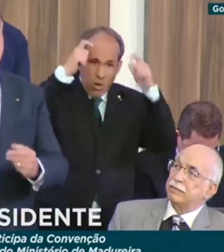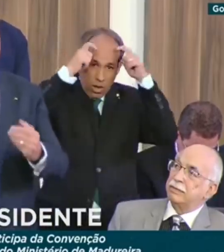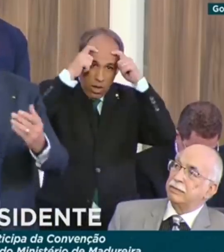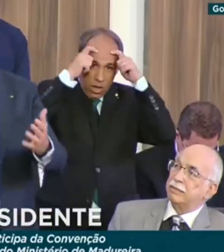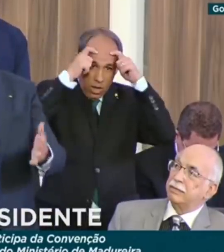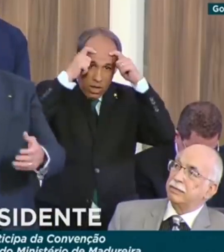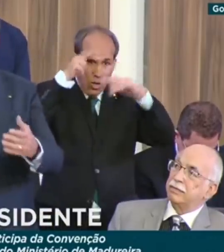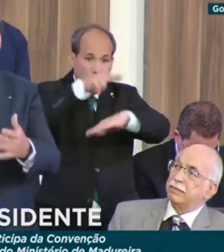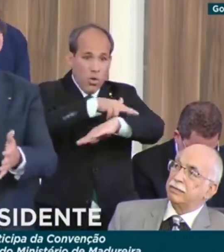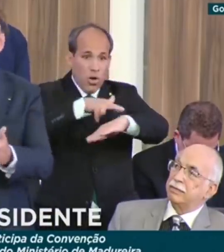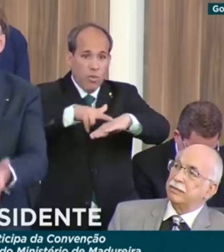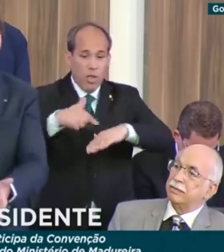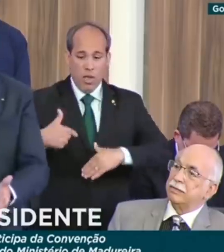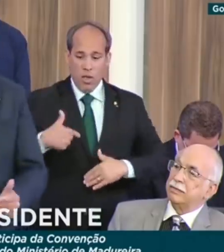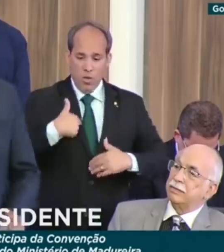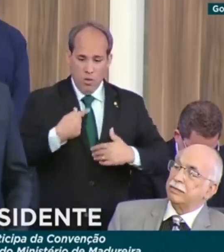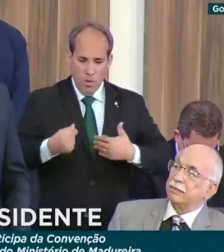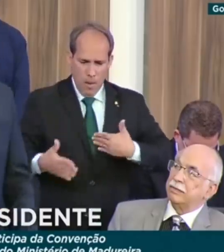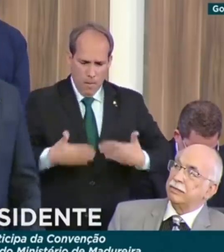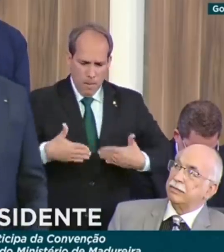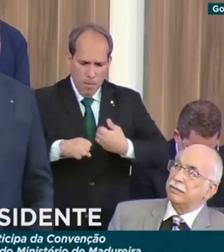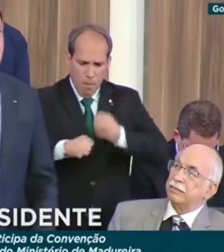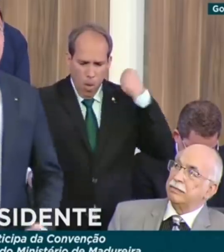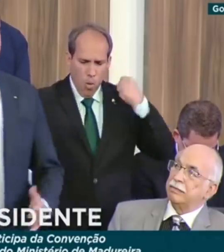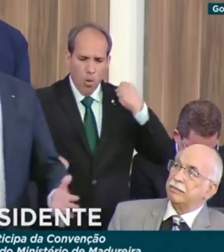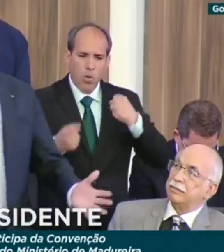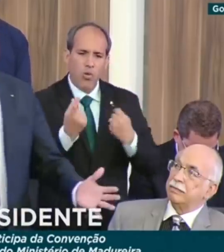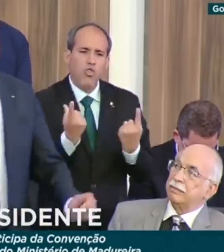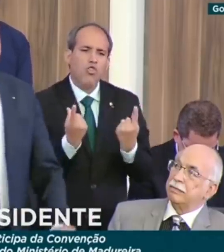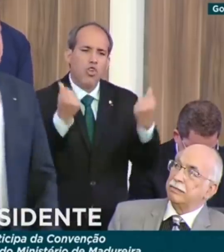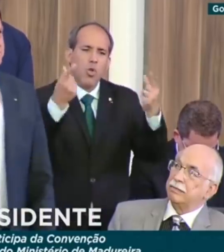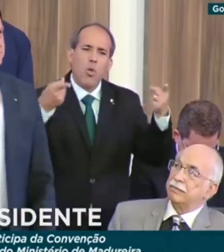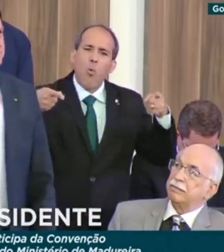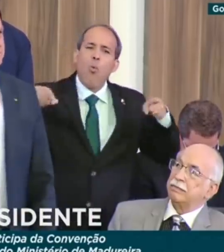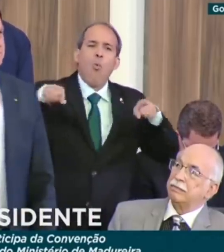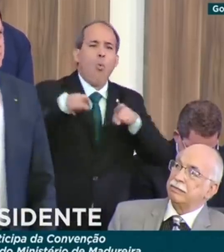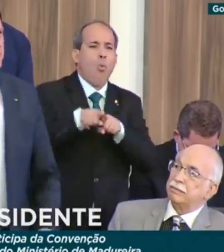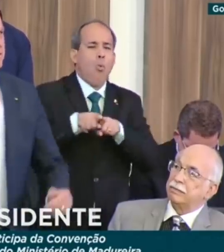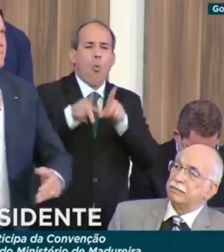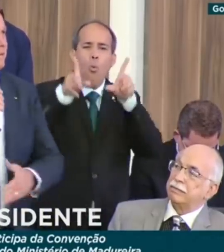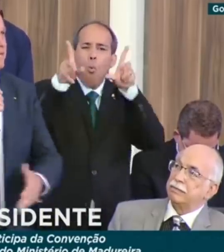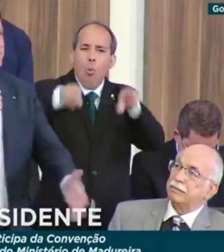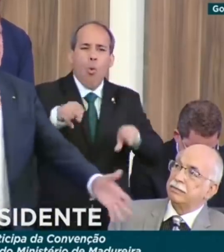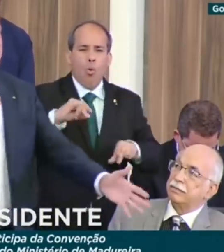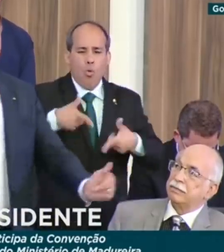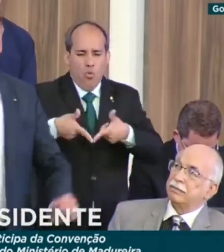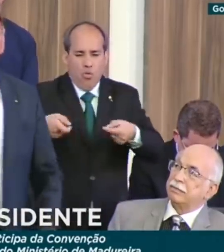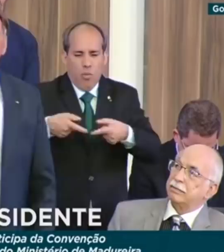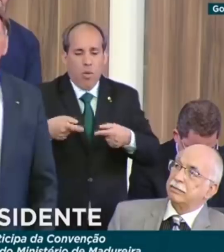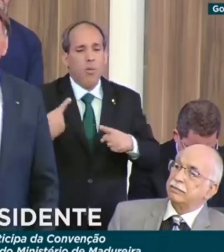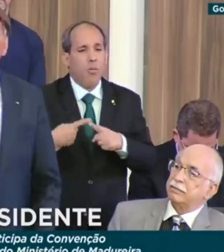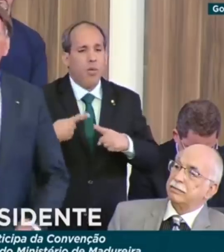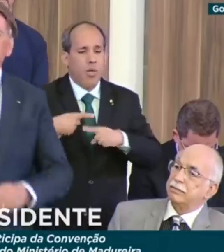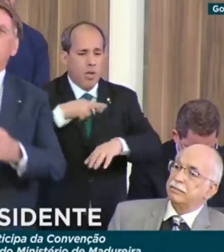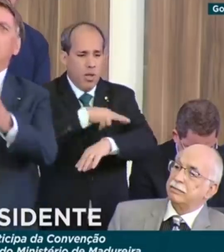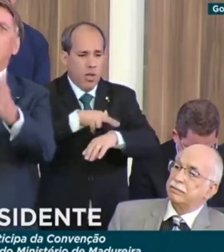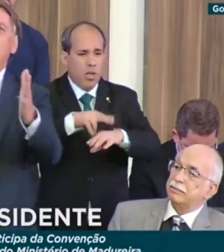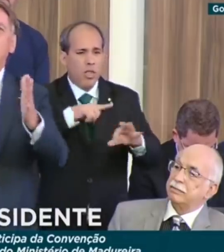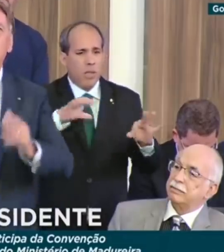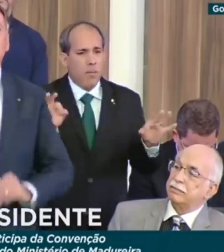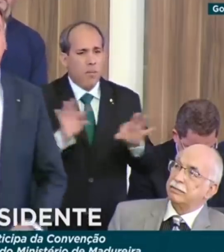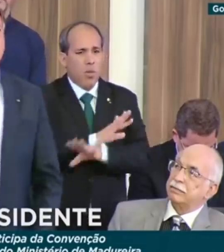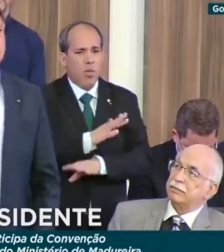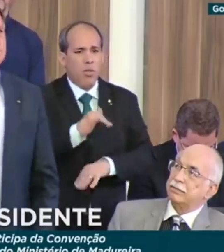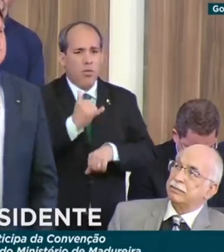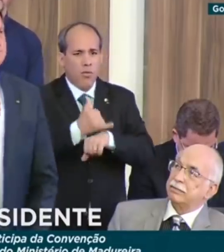anos eu tenho uma economia semelhante ao Japão. Lá tem tudo. Não apenas minério de ferro, tem o Vale